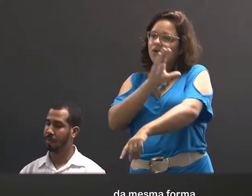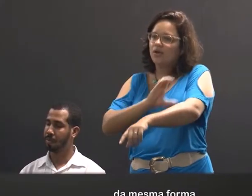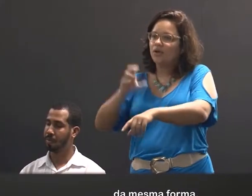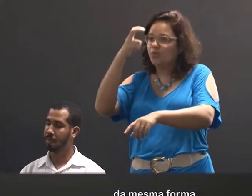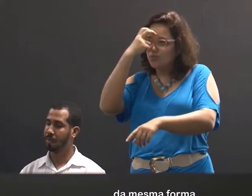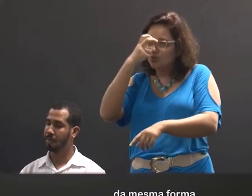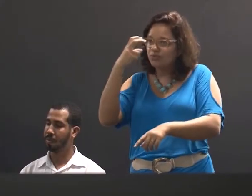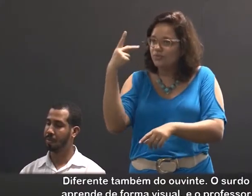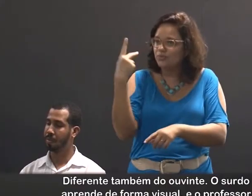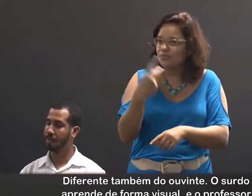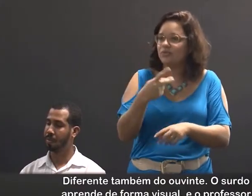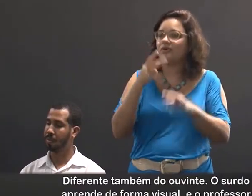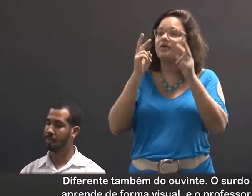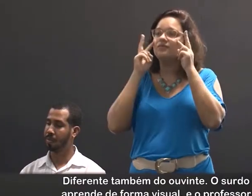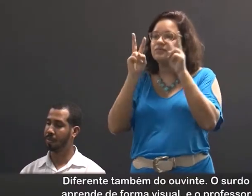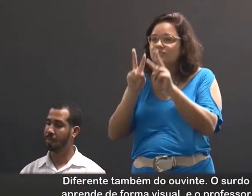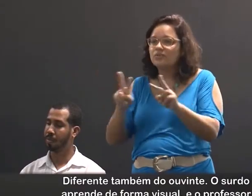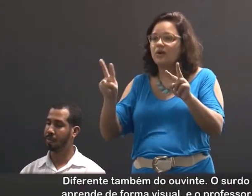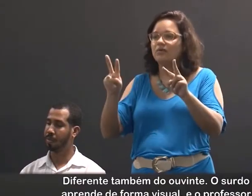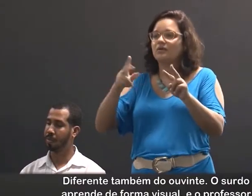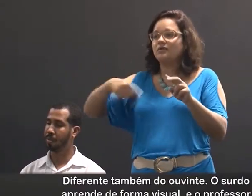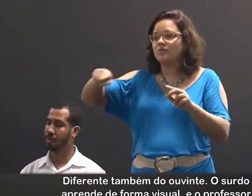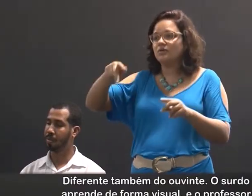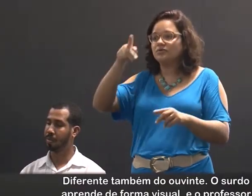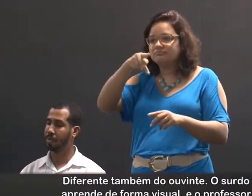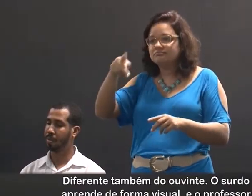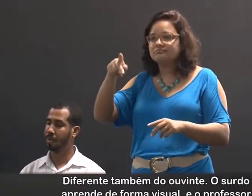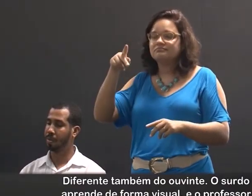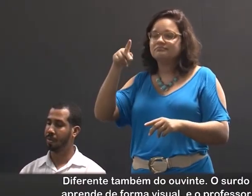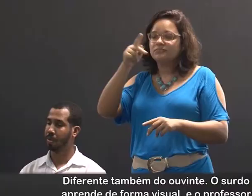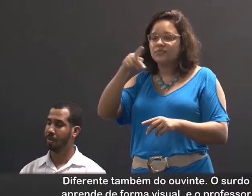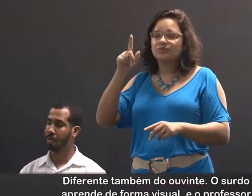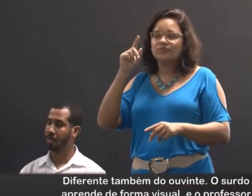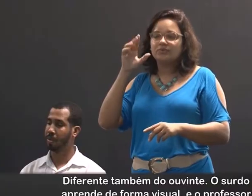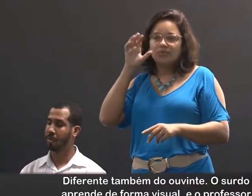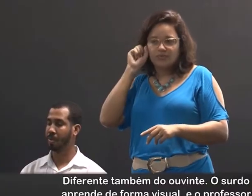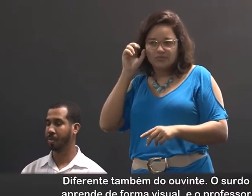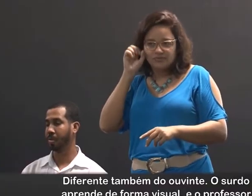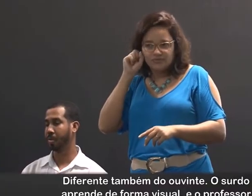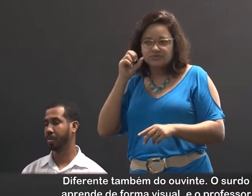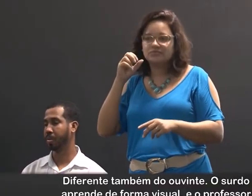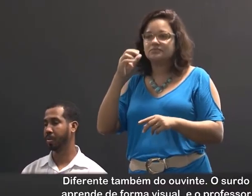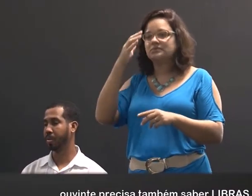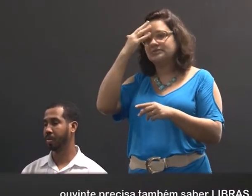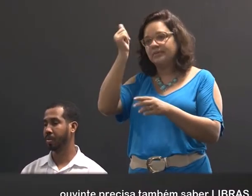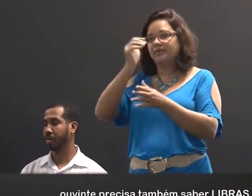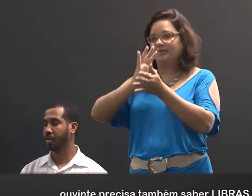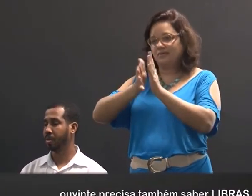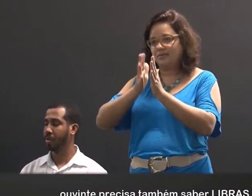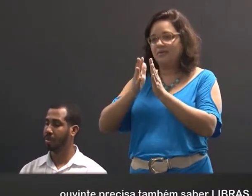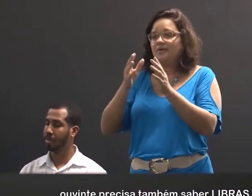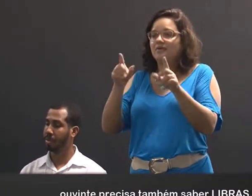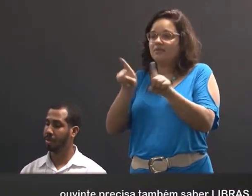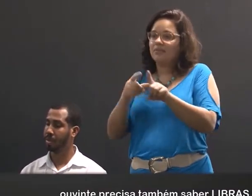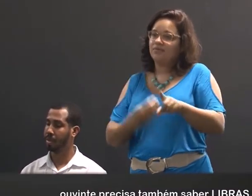forma. Diferente também do ouvinte, o surdo ele aprende de forma visual e o professor, ele precisa também, o professor ouvinte